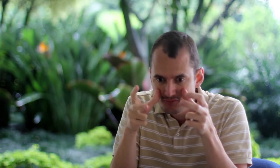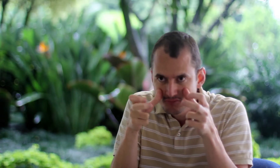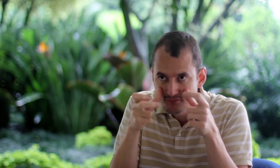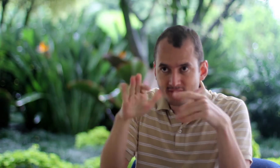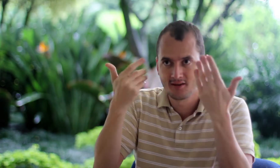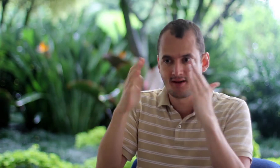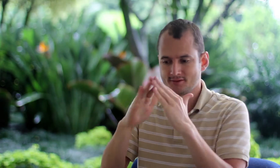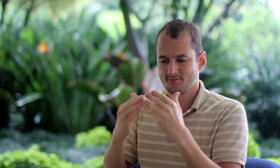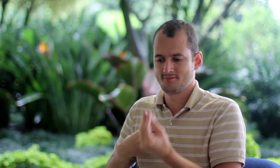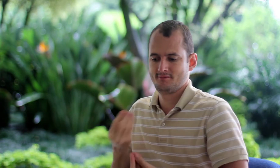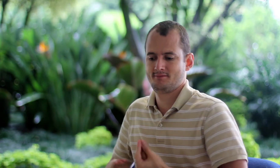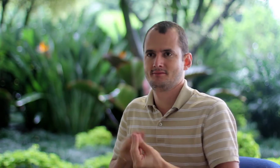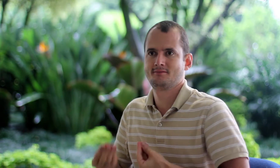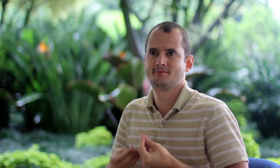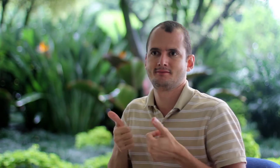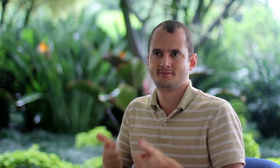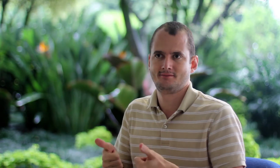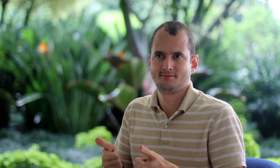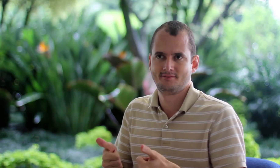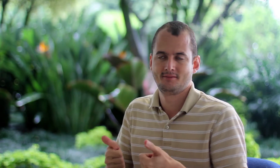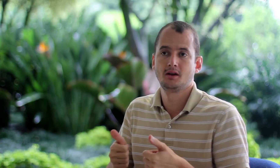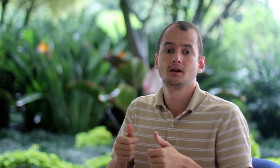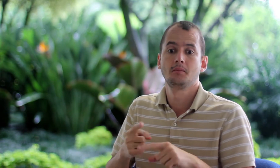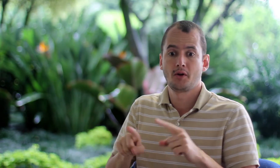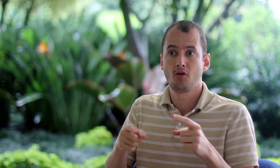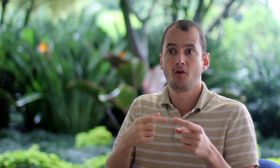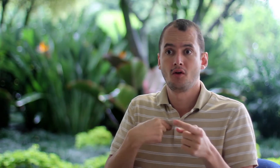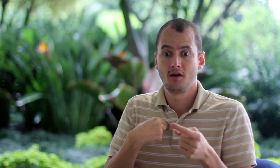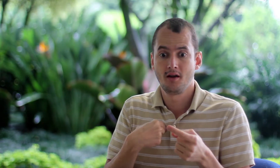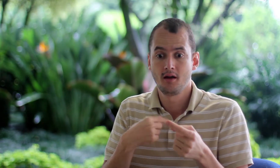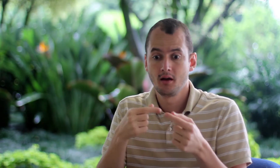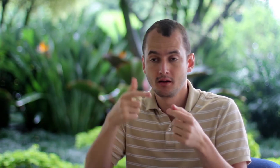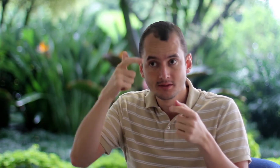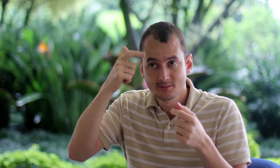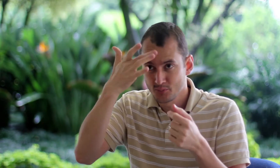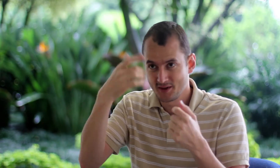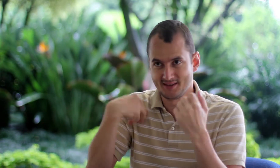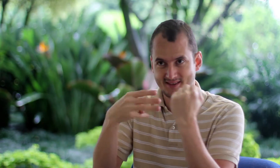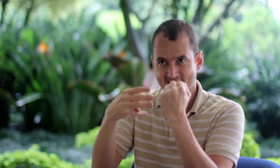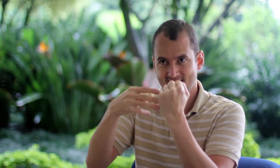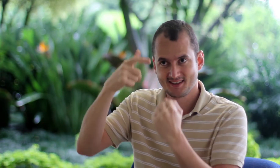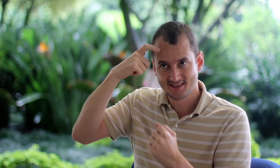pues aprendiendo a hacer, como a cocinar.